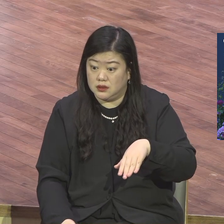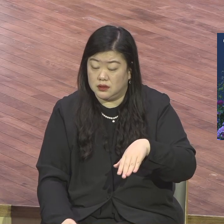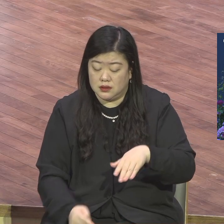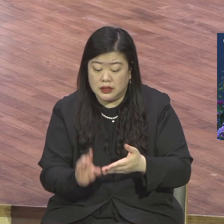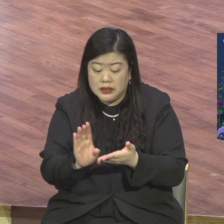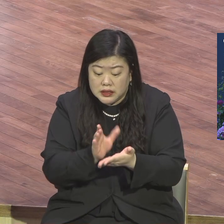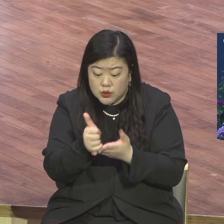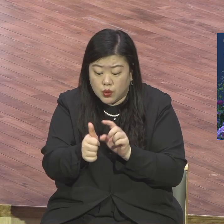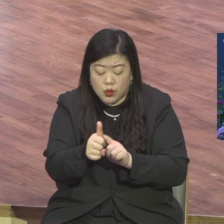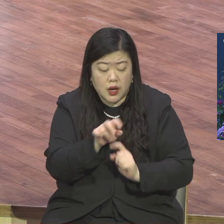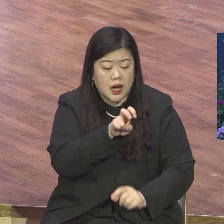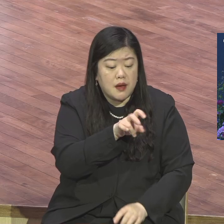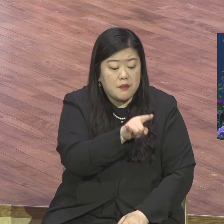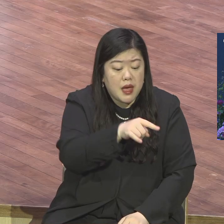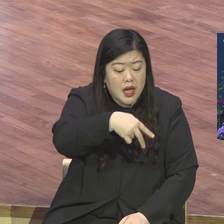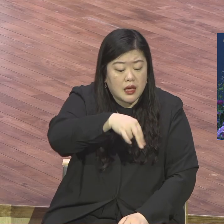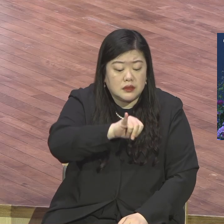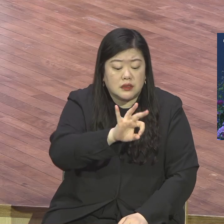예수님이 이스라엘 사람 아닙니까?